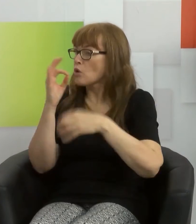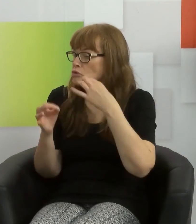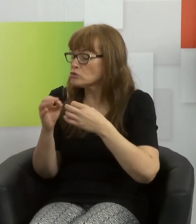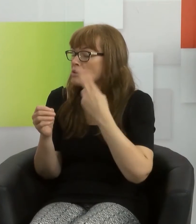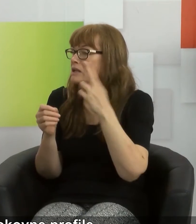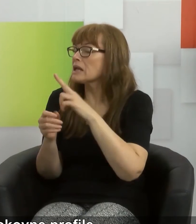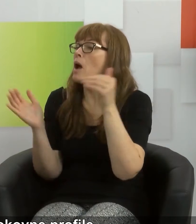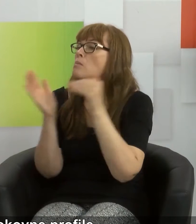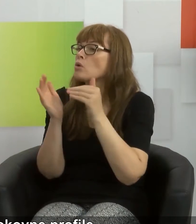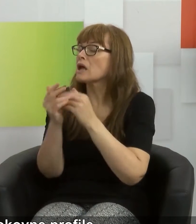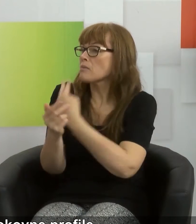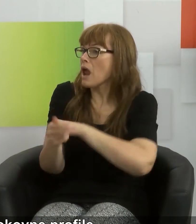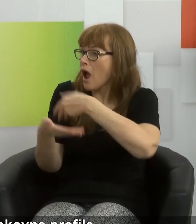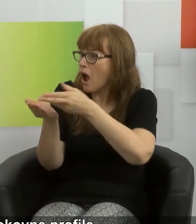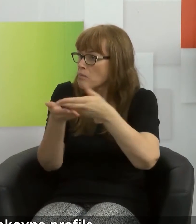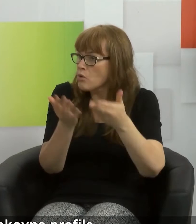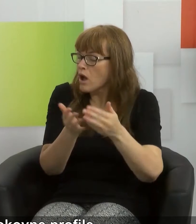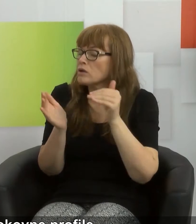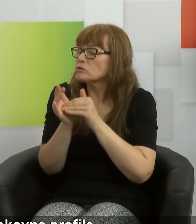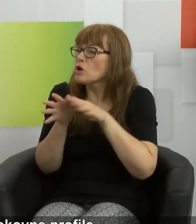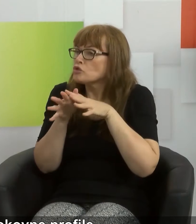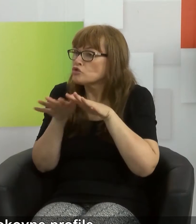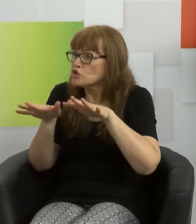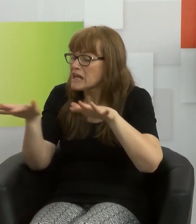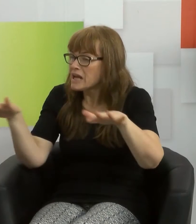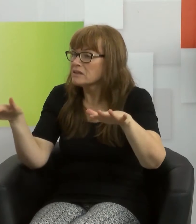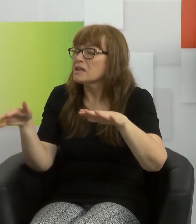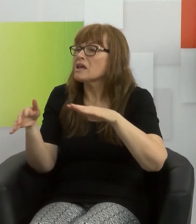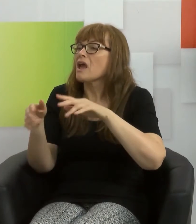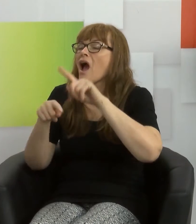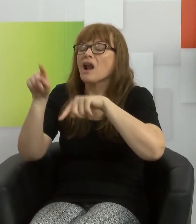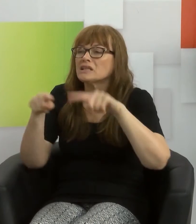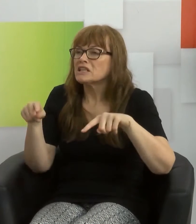ambulant širiti različne strokovne profile.